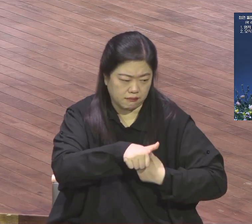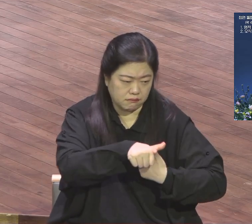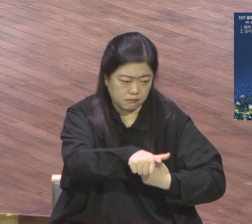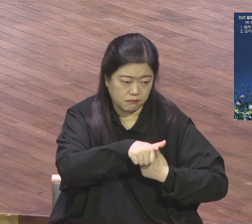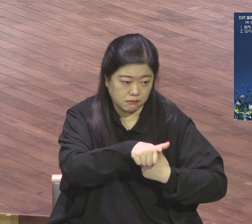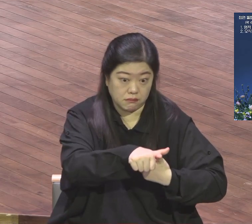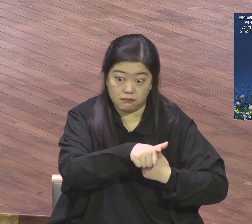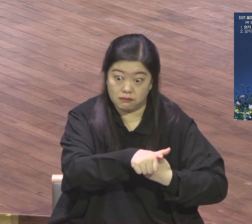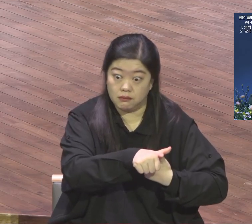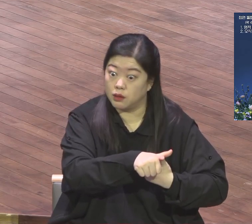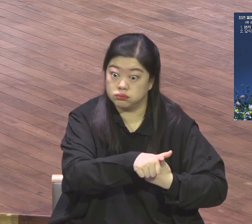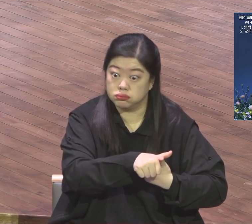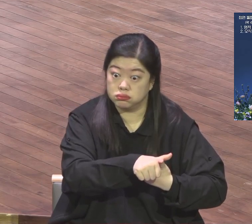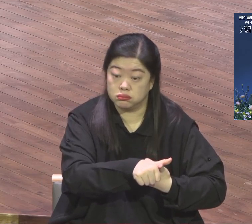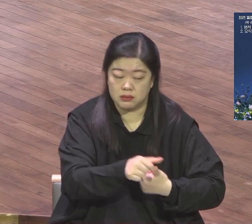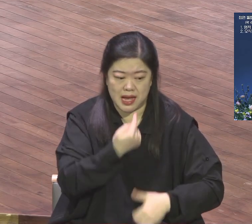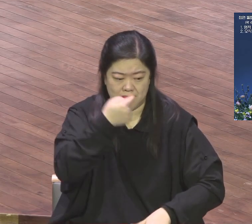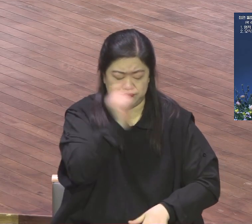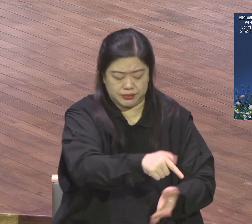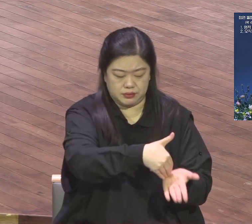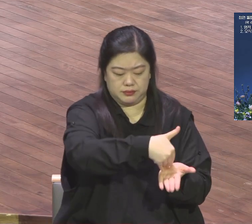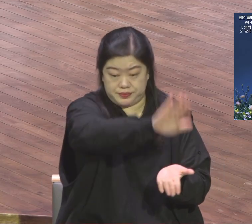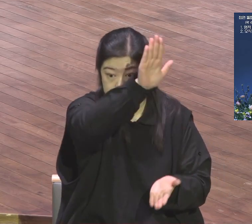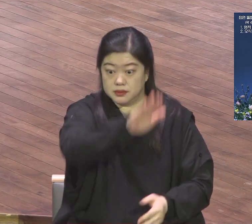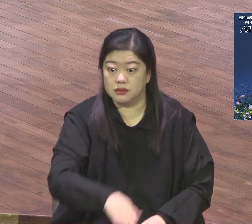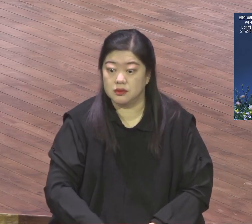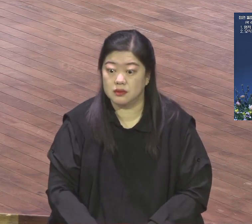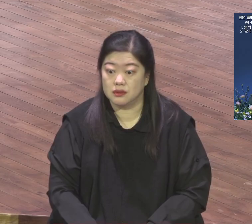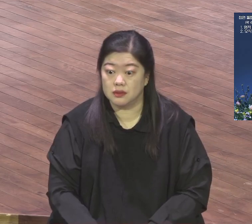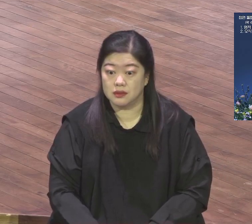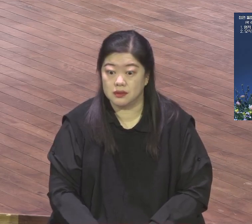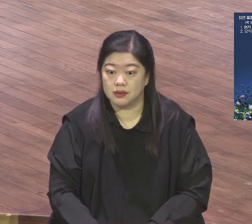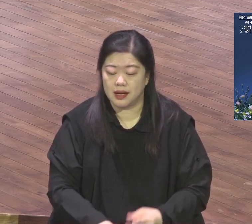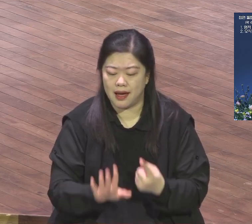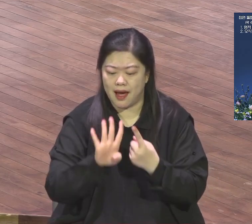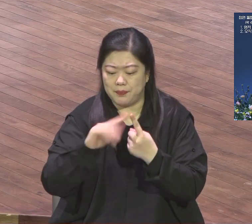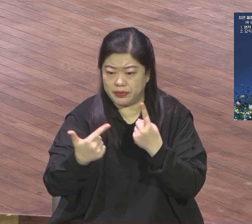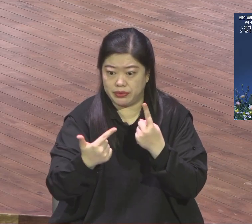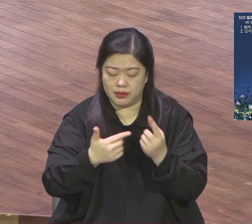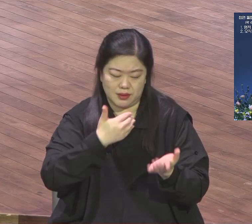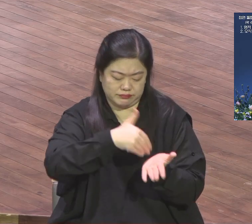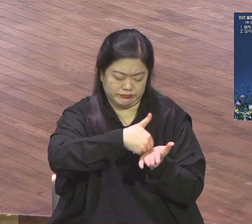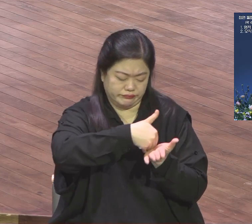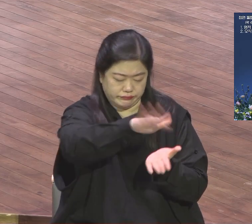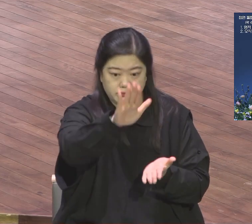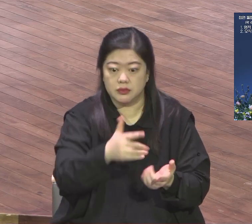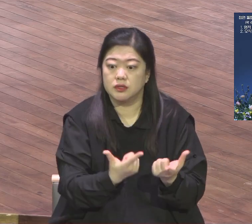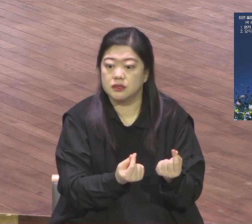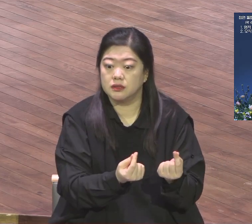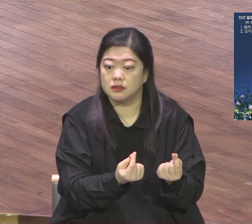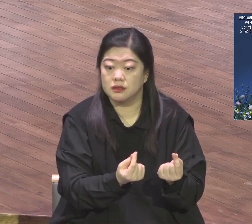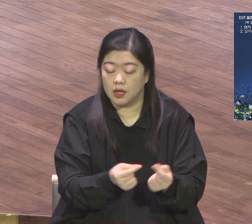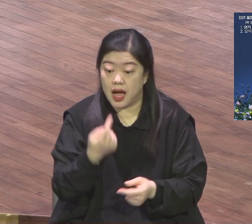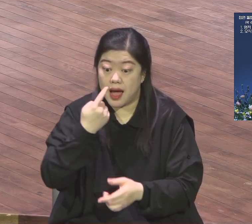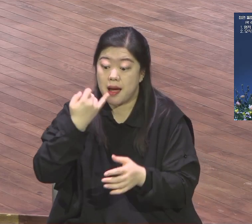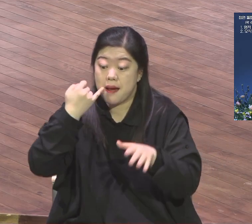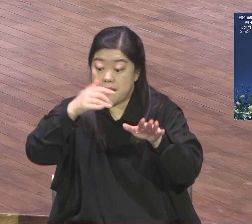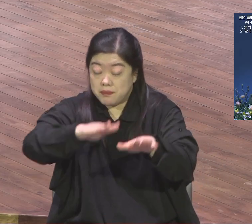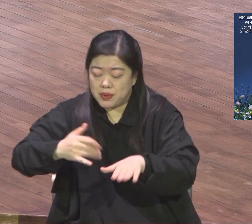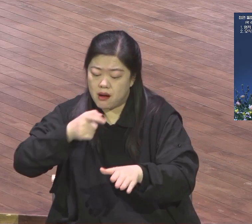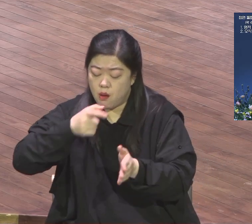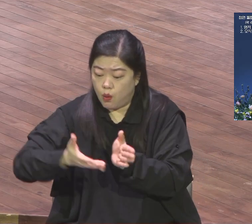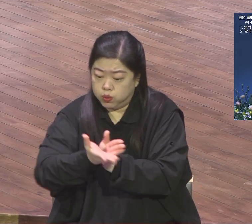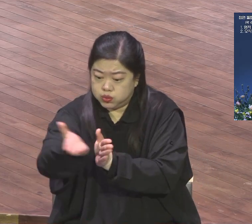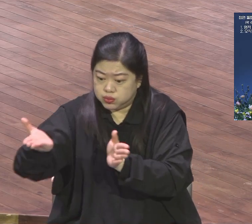다음 주에 살펴보겠지만 지금 예수님은요 바다 건너편 이방인 지역에 천국 보험을 전파하기 위해서 가고 있었어요. 이런